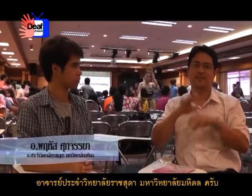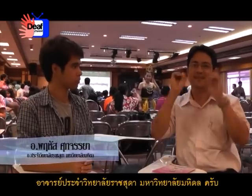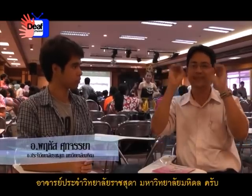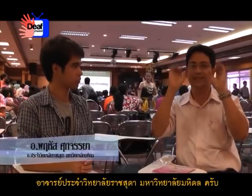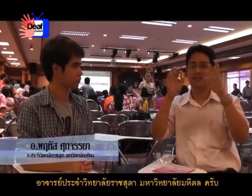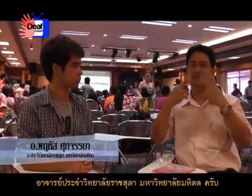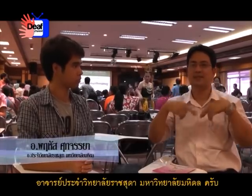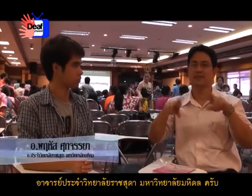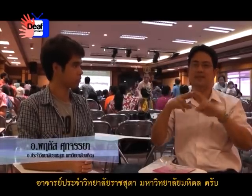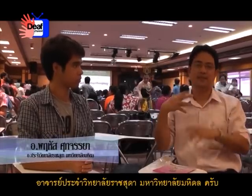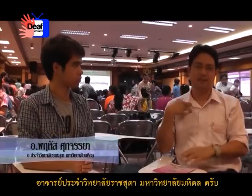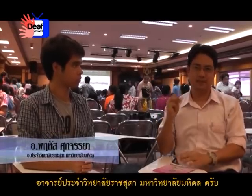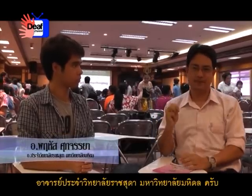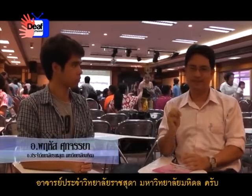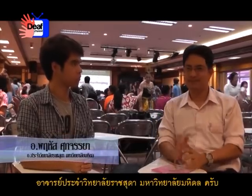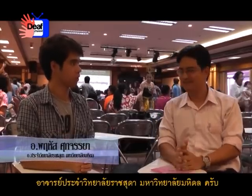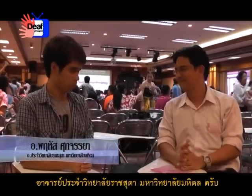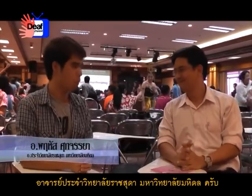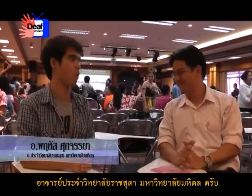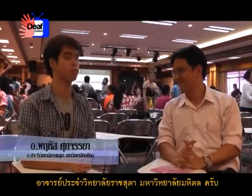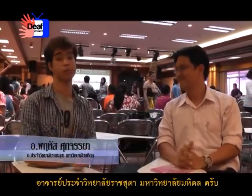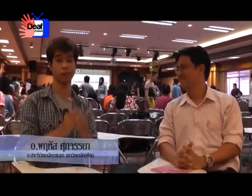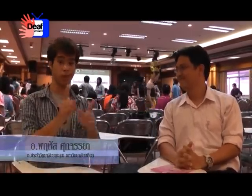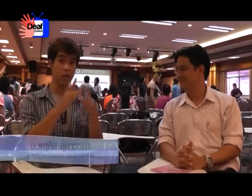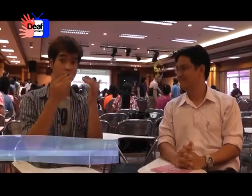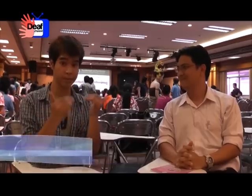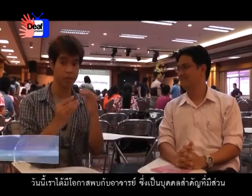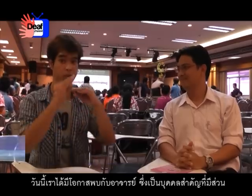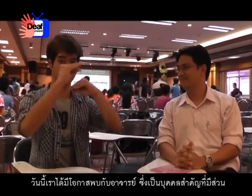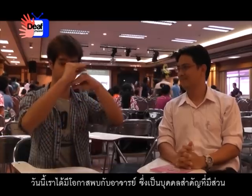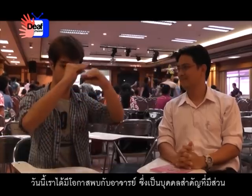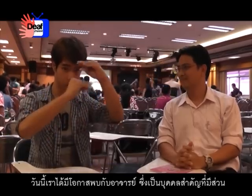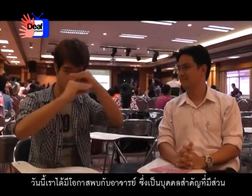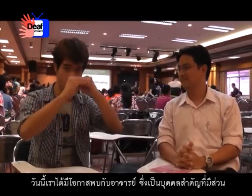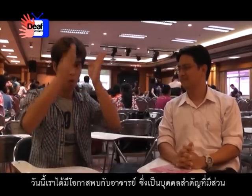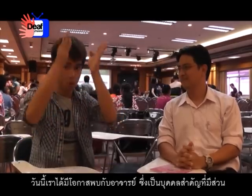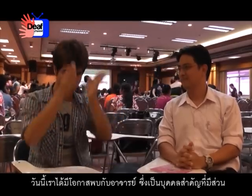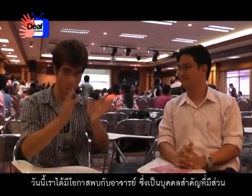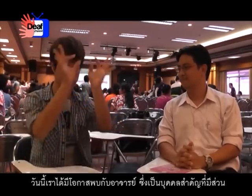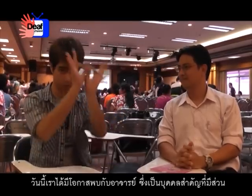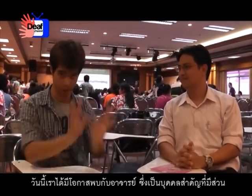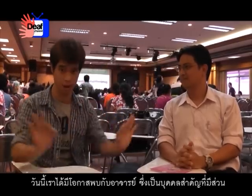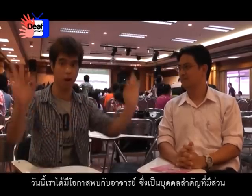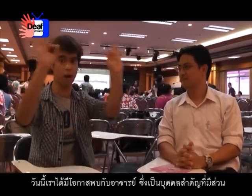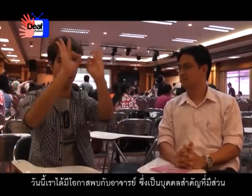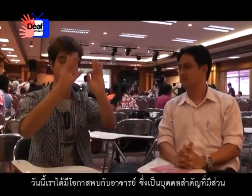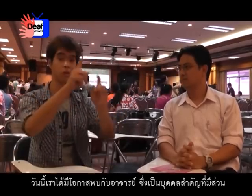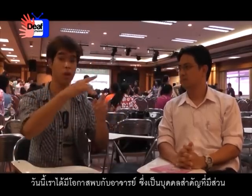อาจารย์ประจำวิทยาลัยราชสุดามหาวิทยาลัยมหิดลครับ วันนี้นะครับเราก็ได้มีโอกาสพบกับอาจารย์นะครับซึ่งอาจารย์เนี่ย